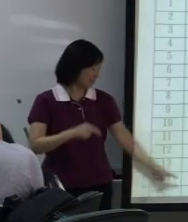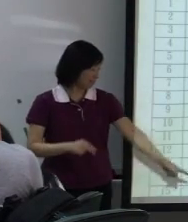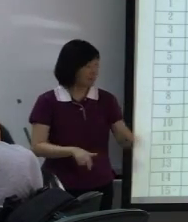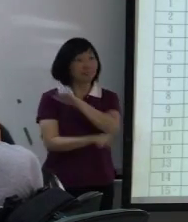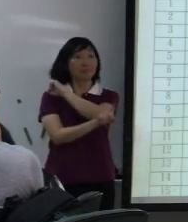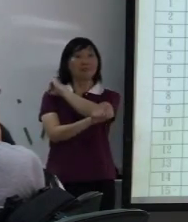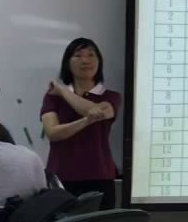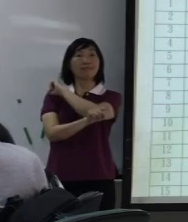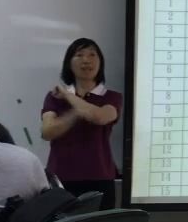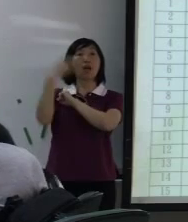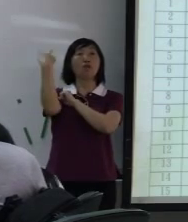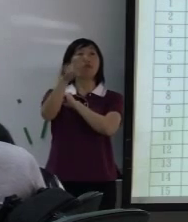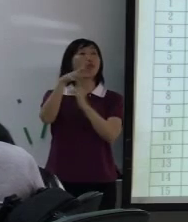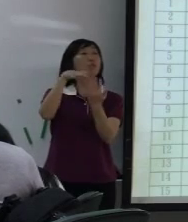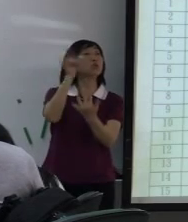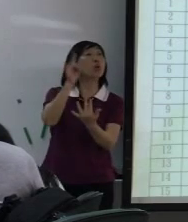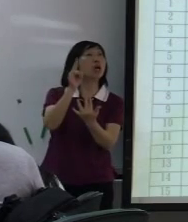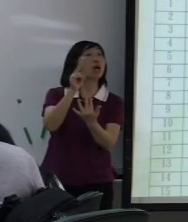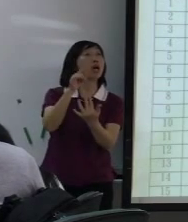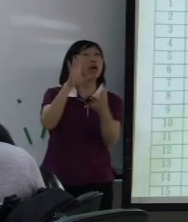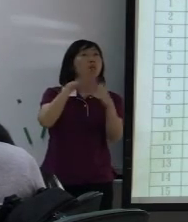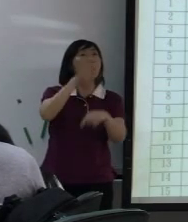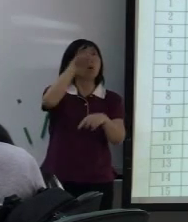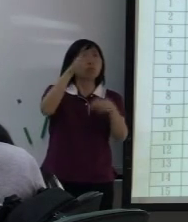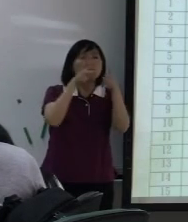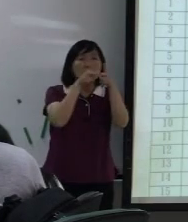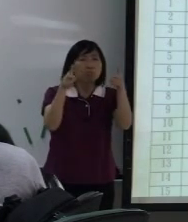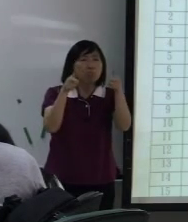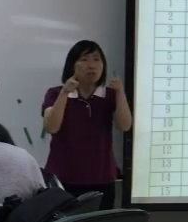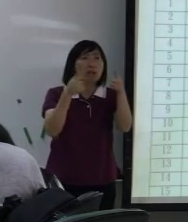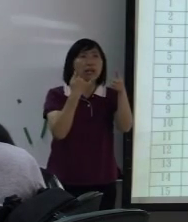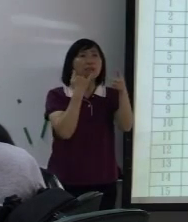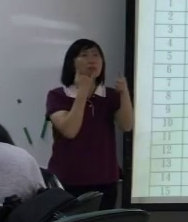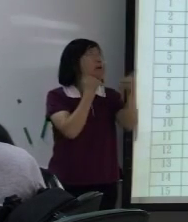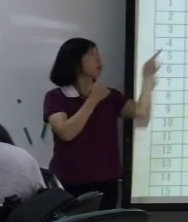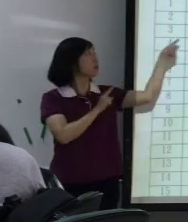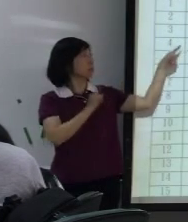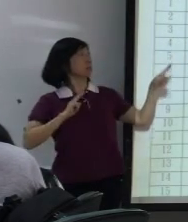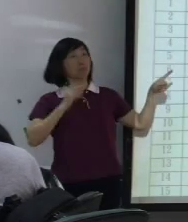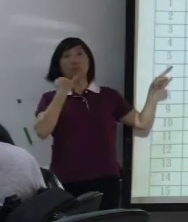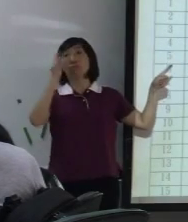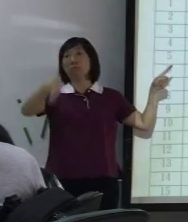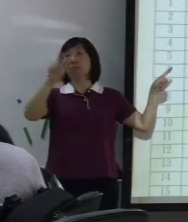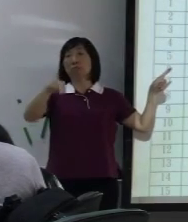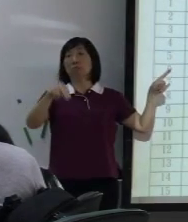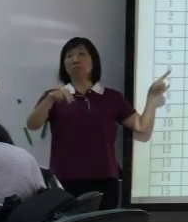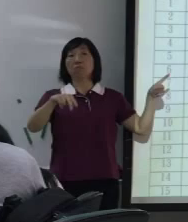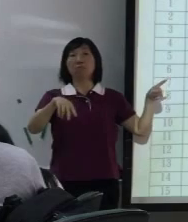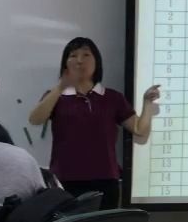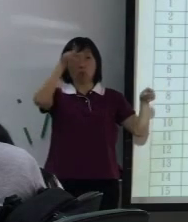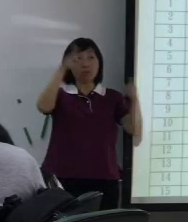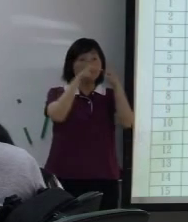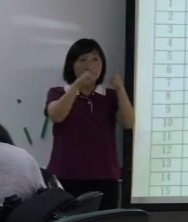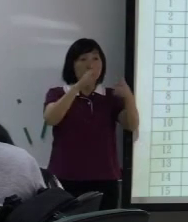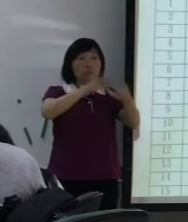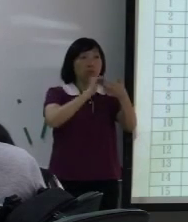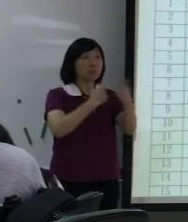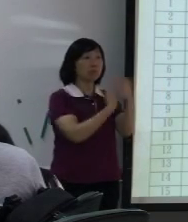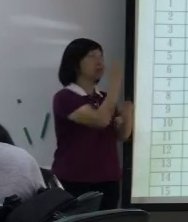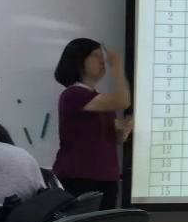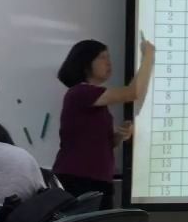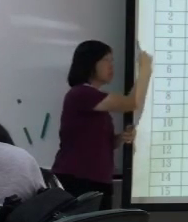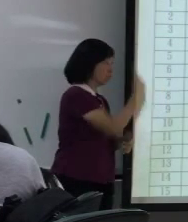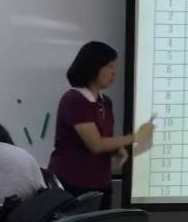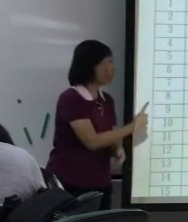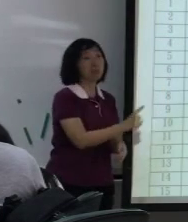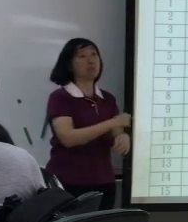的，因为有的词类它也可以归纳在这里，也可以归纳在、欸、